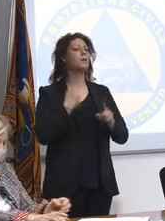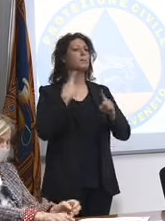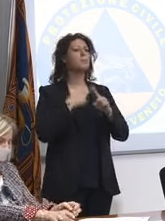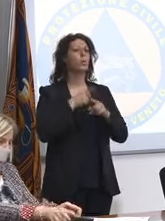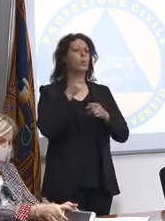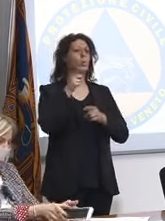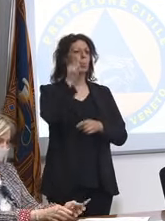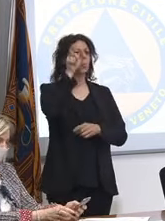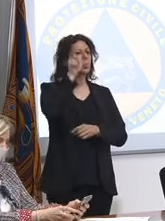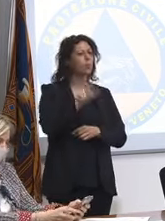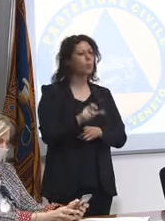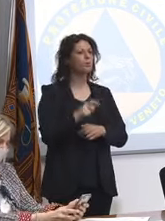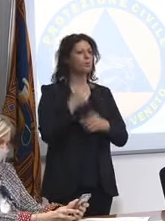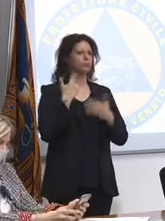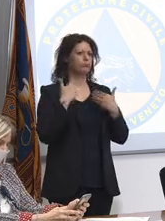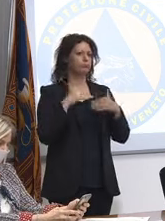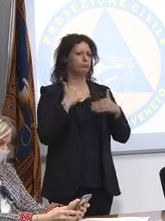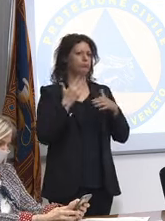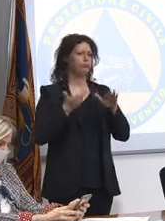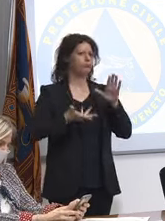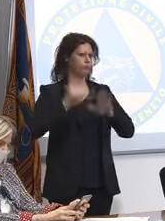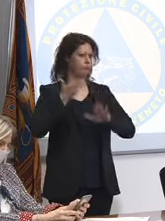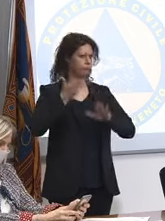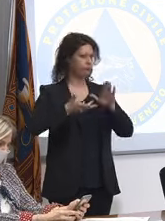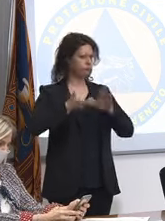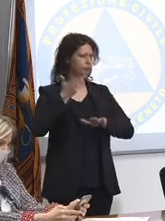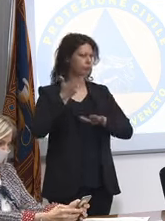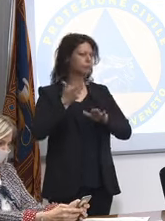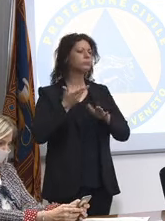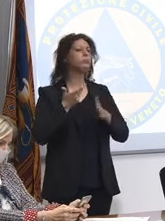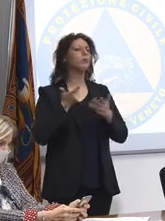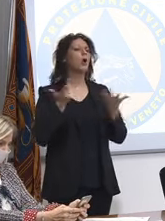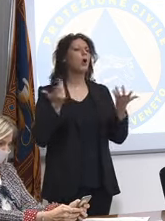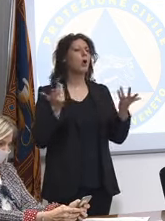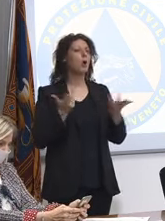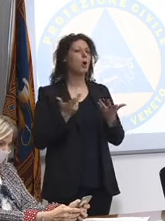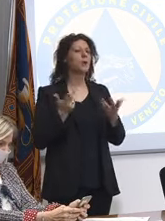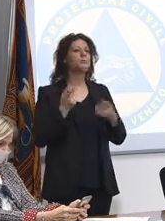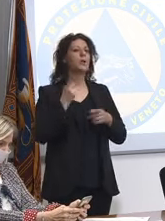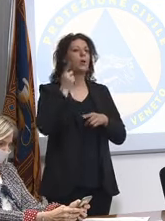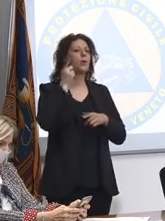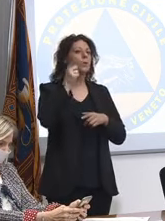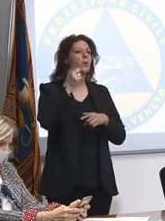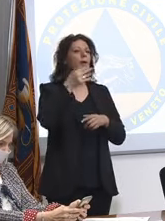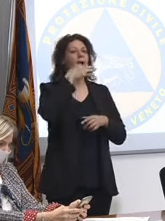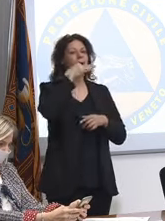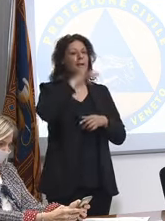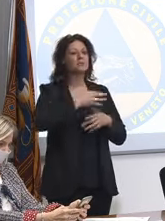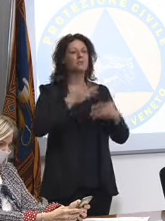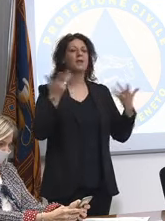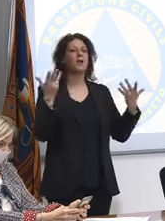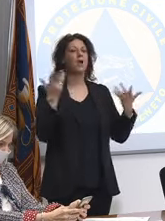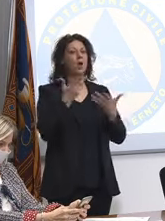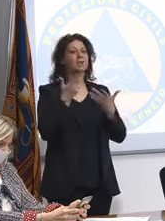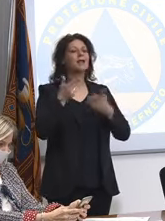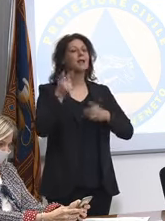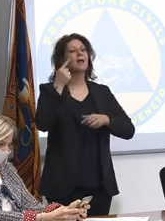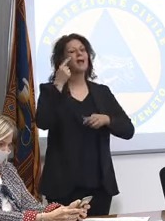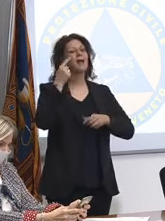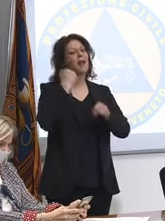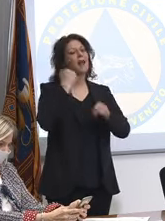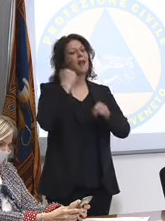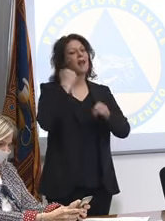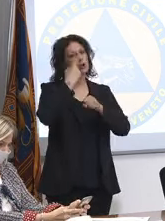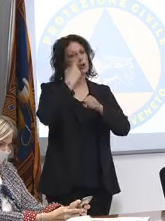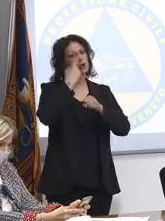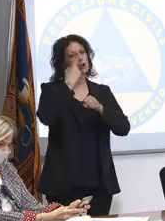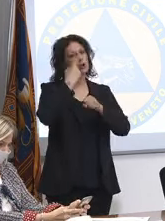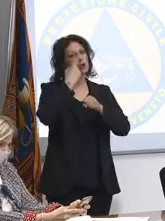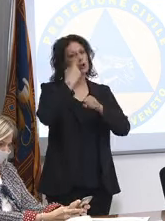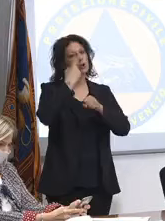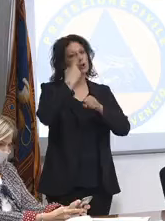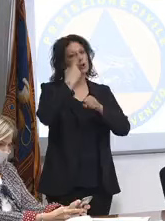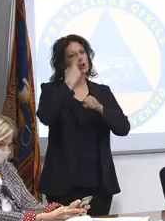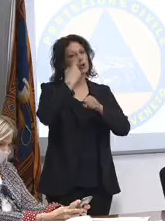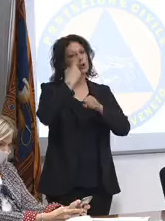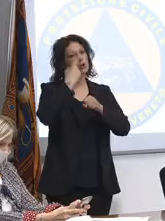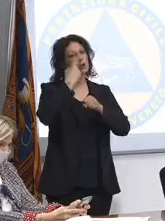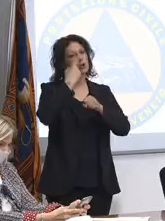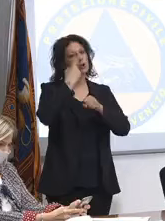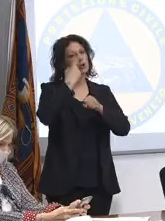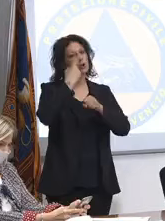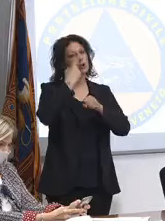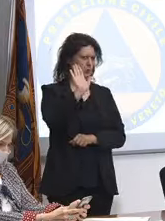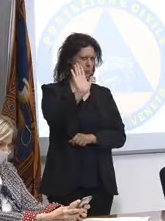merito di aver dato, di avere ottimizzato il lavoro di laboratorio che a lui compete, perché questa è la